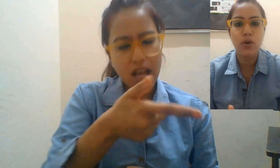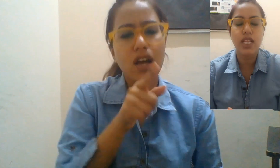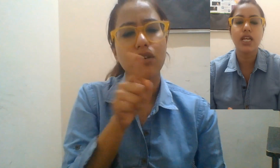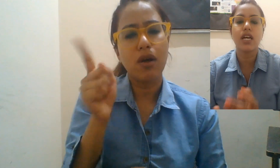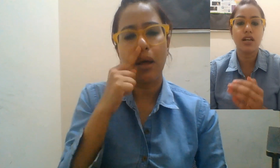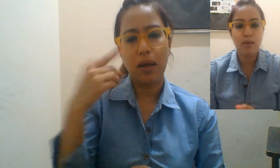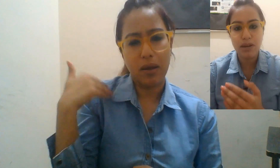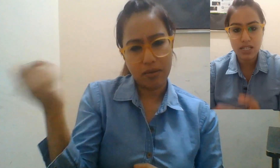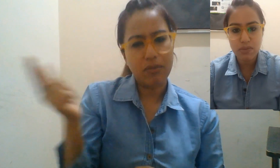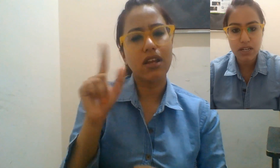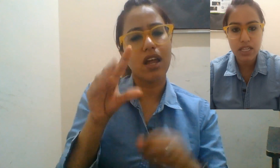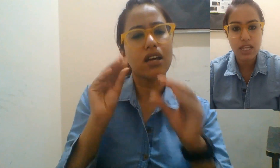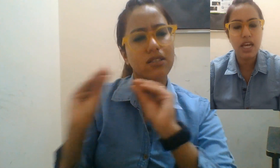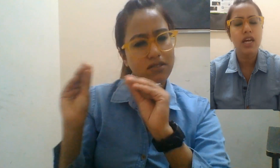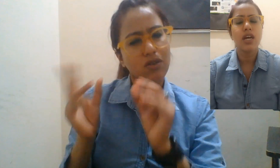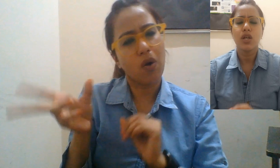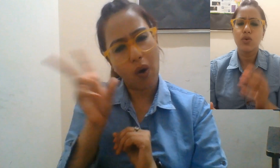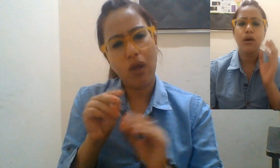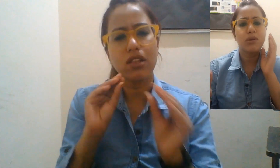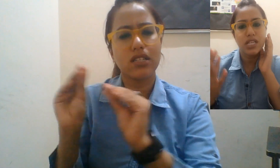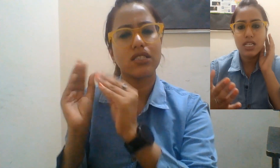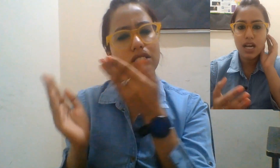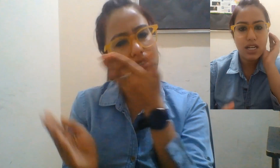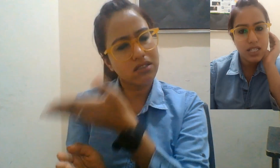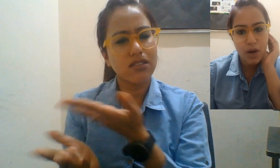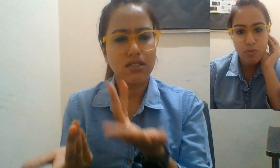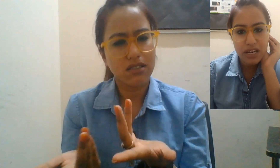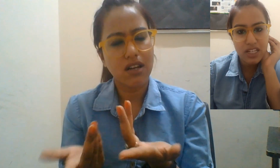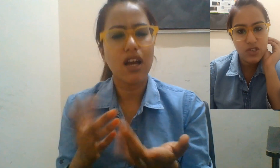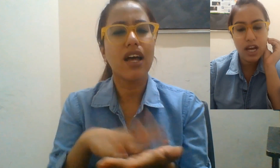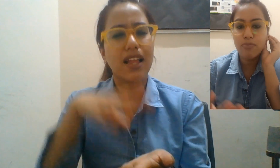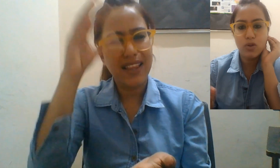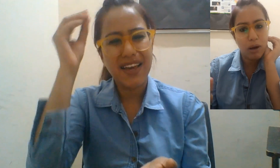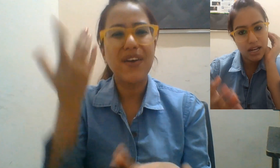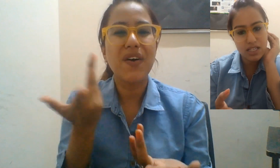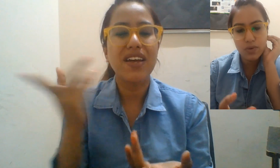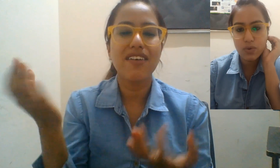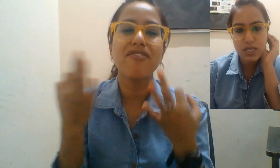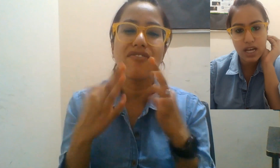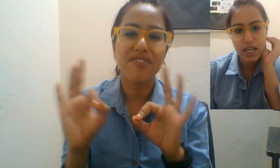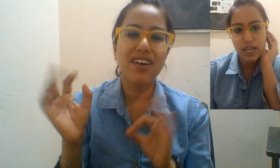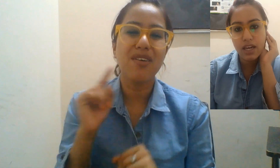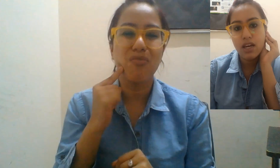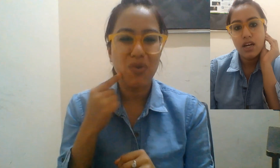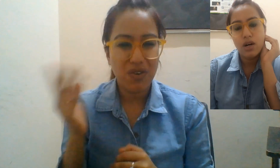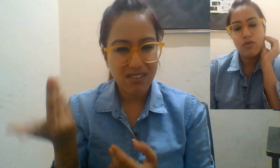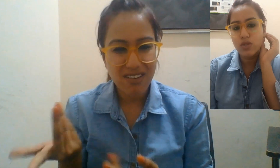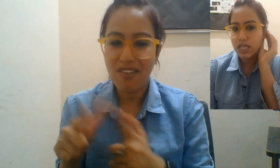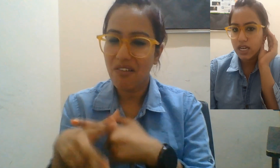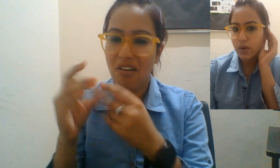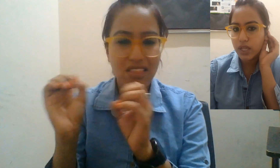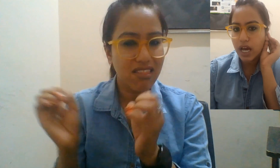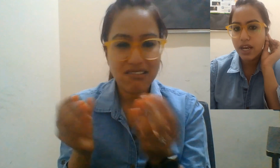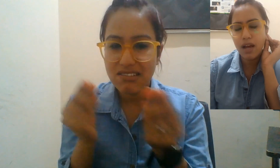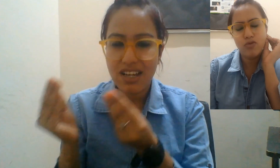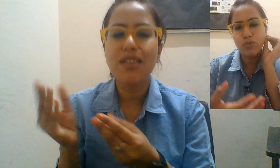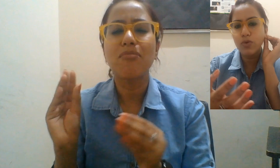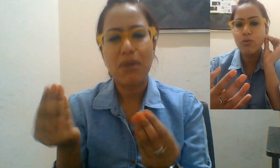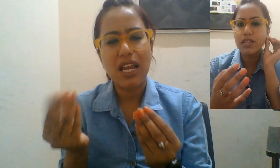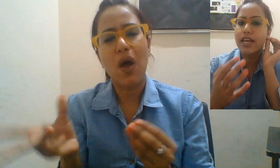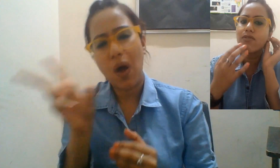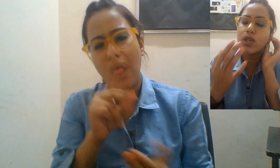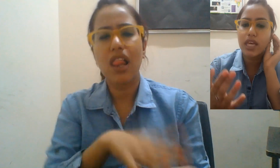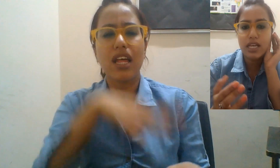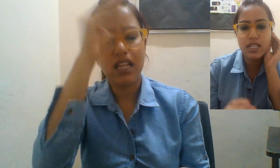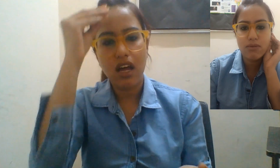जहाँ पे मैंने बोला था कि अगर आप प्लेसमेंट देते हैं तो आप 50-60 हज़ार रुपये लीजिए, आप दोबारा से उनको सिखाइए और वो सीखने को तैयार है, आप जो